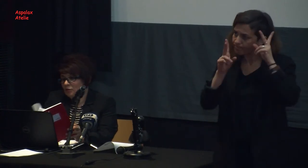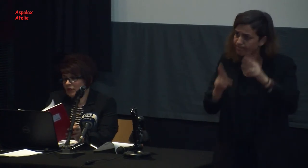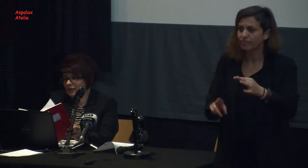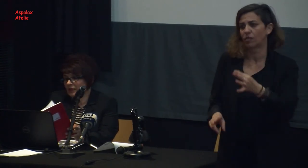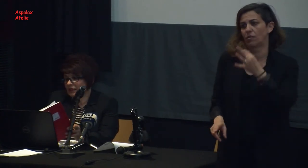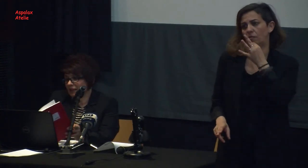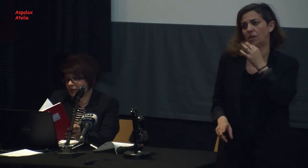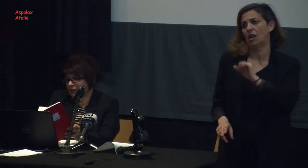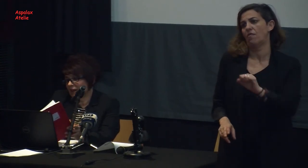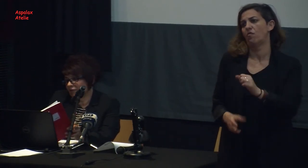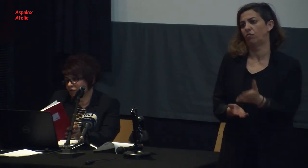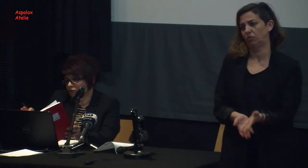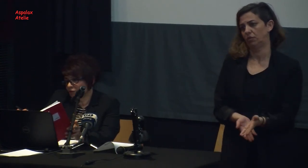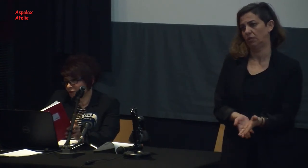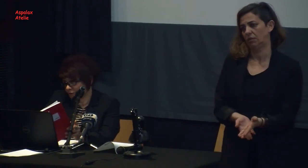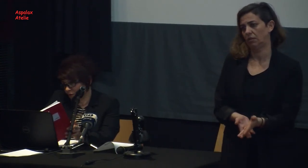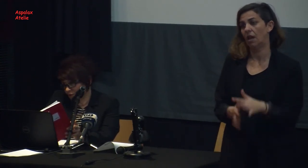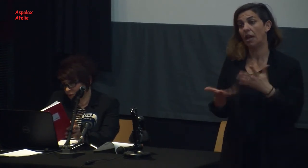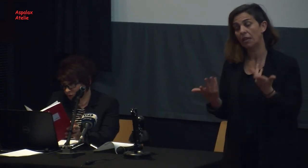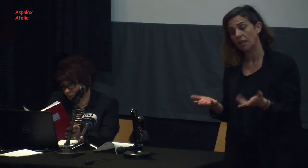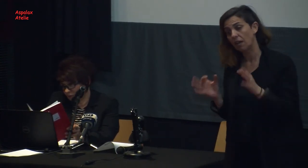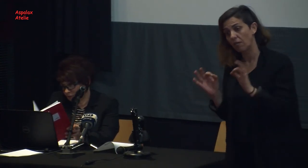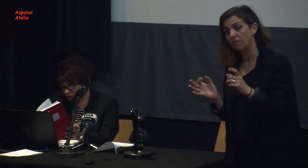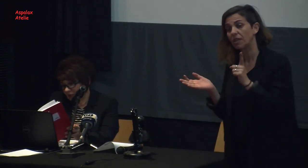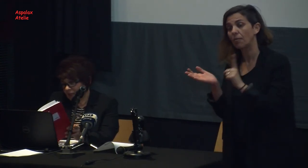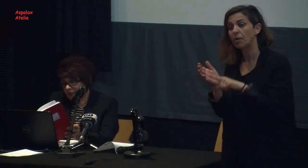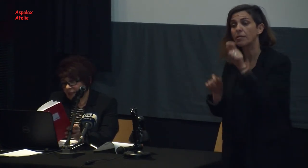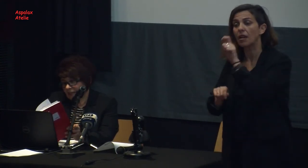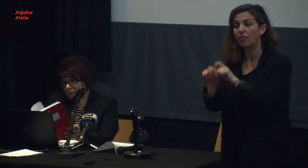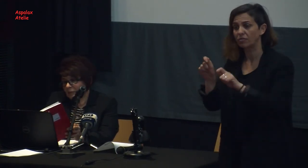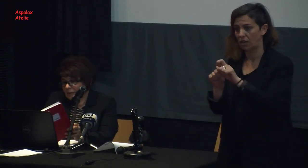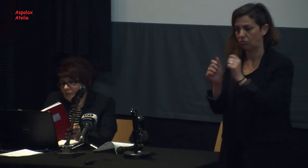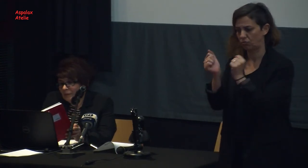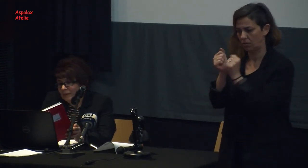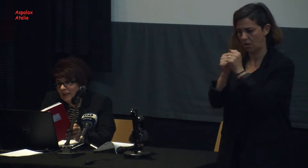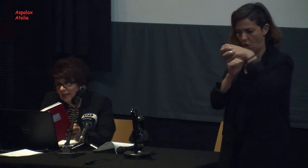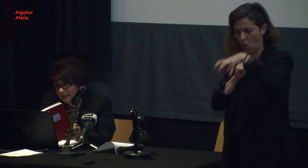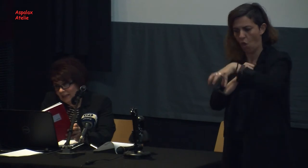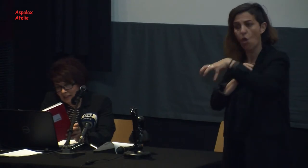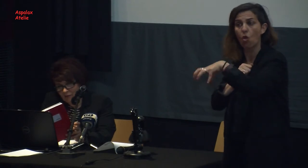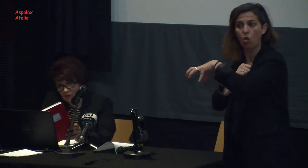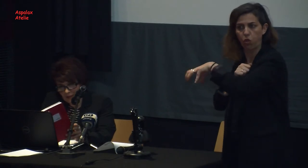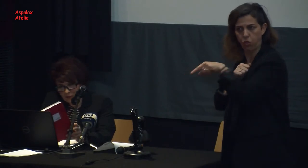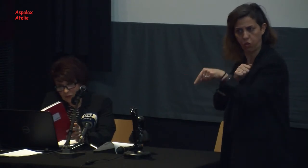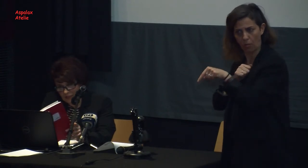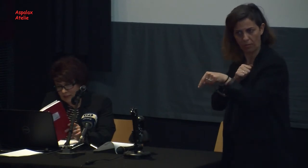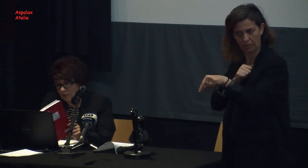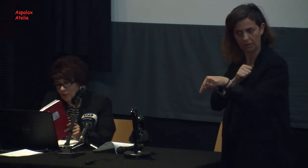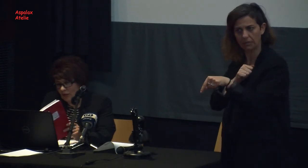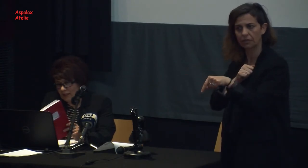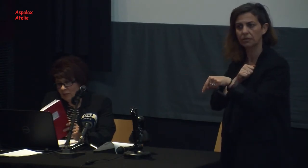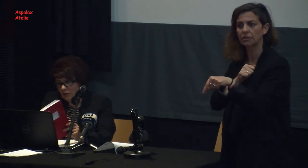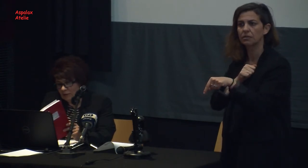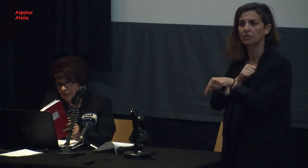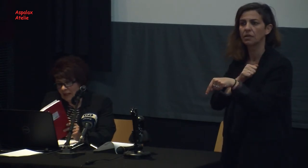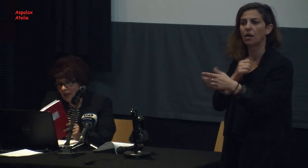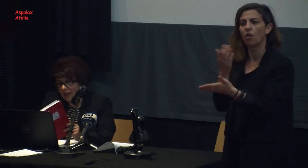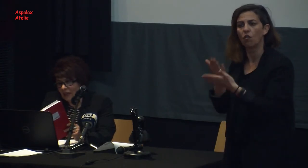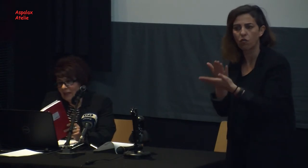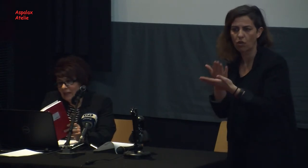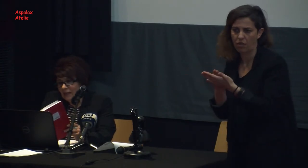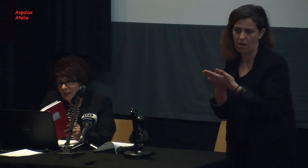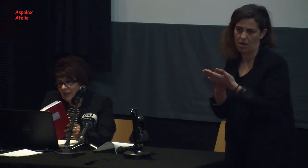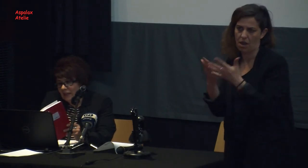η δημιουργή διαφόρων δομών που να μπορούν να, να βοηθήσουν και, και